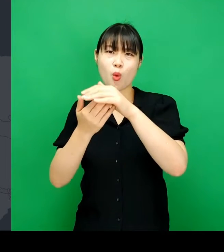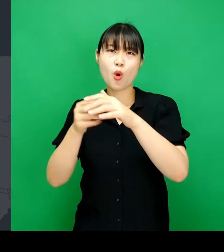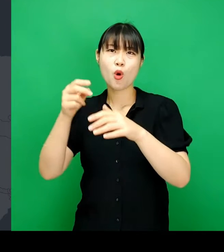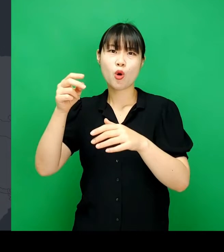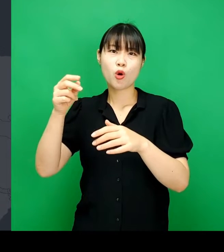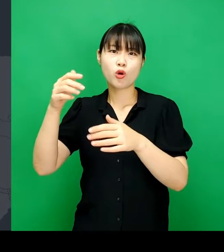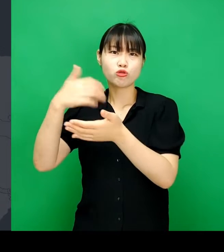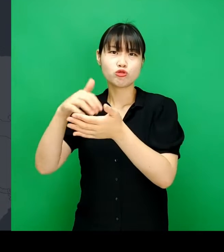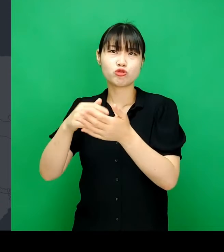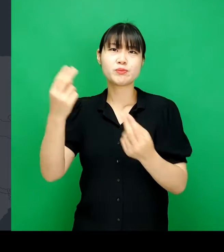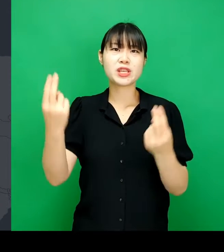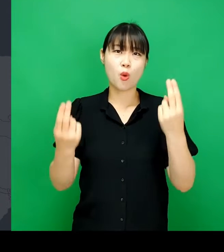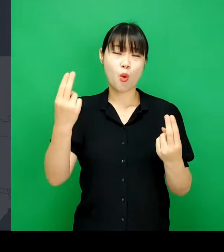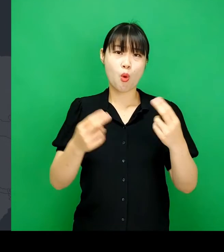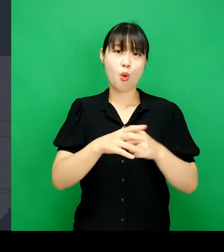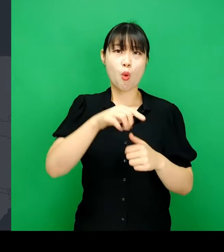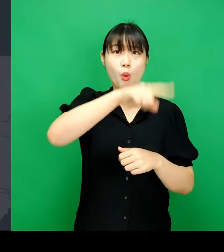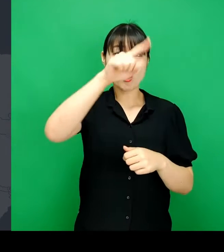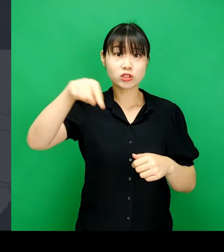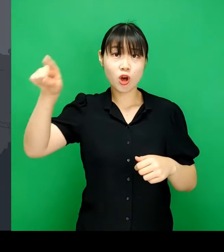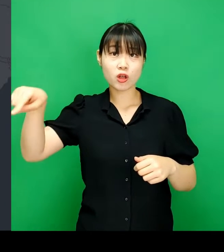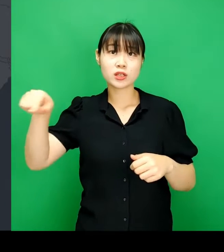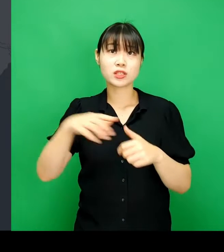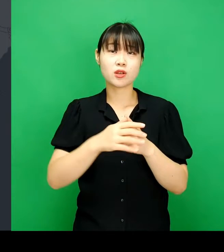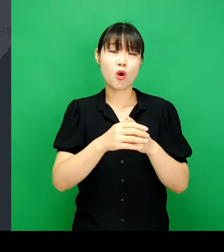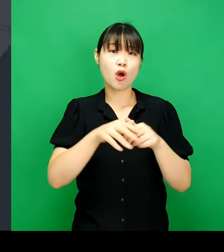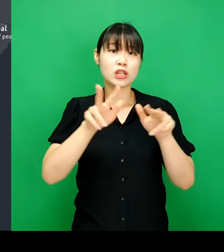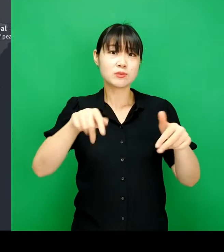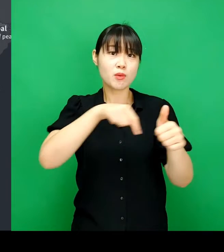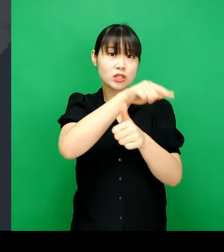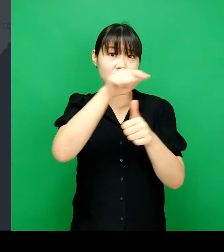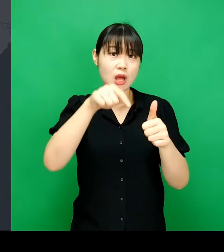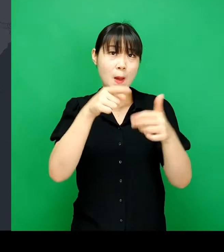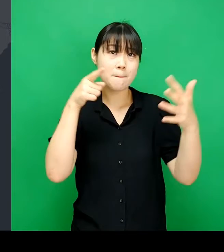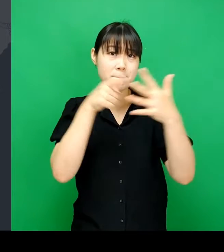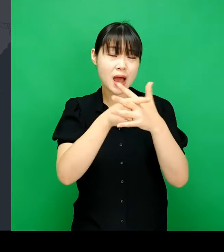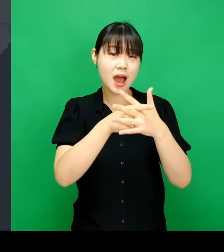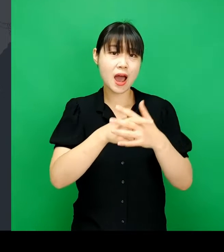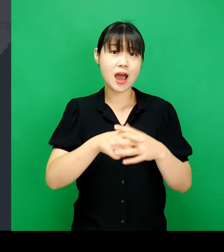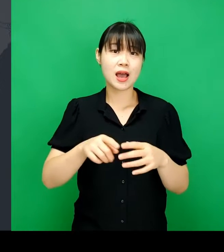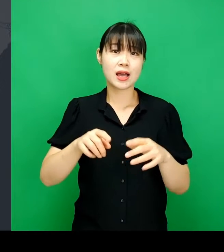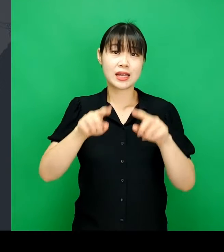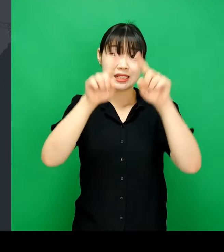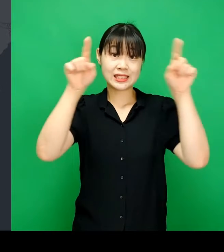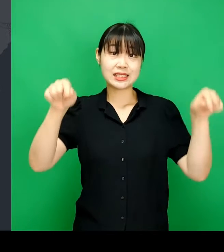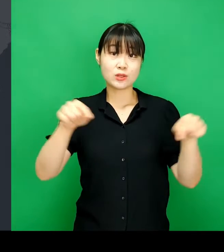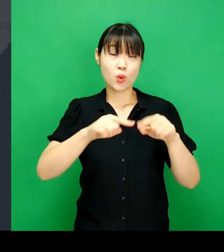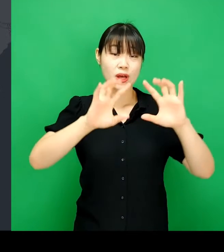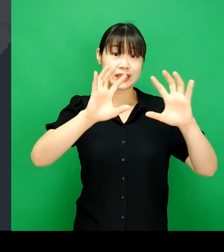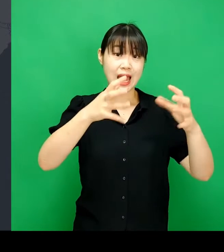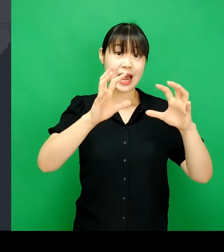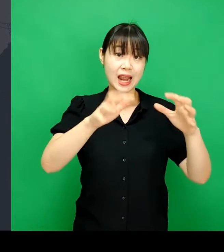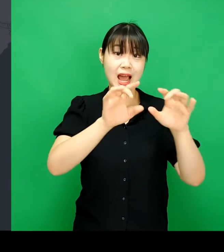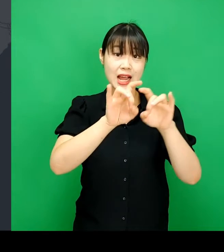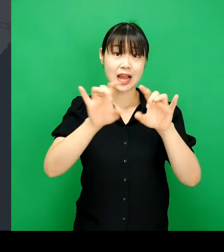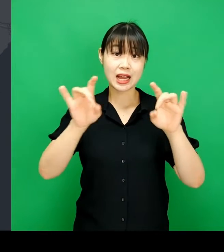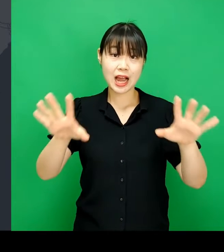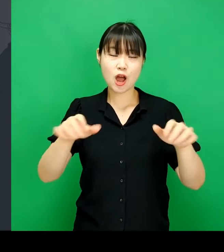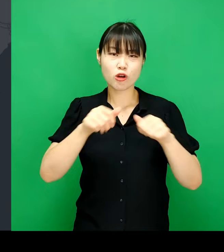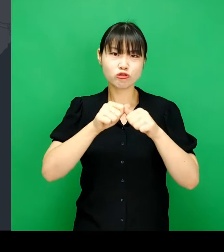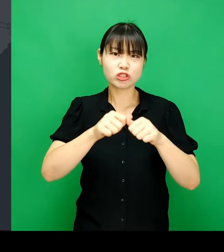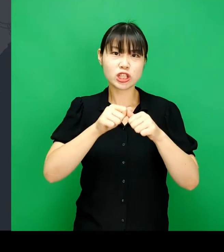확진자 수를 비교한 시각화입니다. 곡선을 이용해서 전 세계적인 추세를 한눈에 보여주고 지도에 마우스